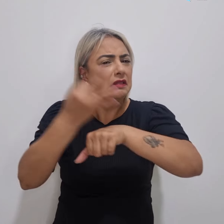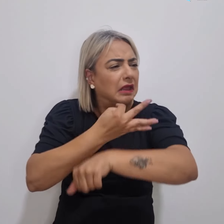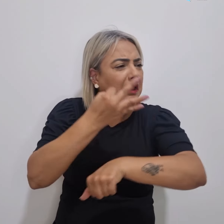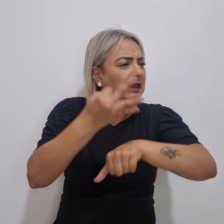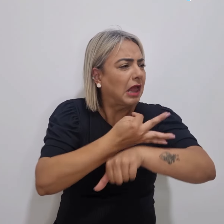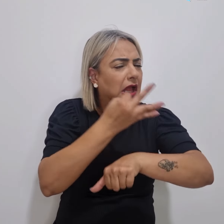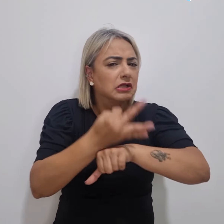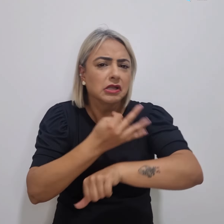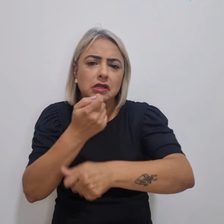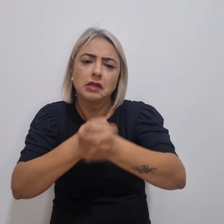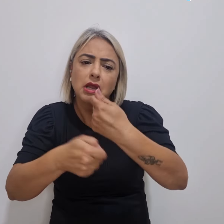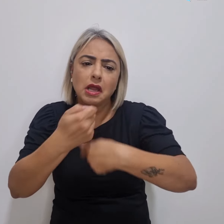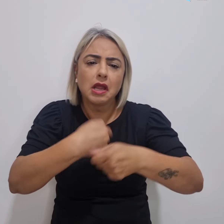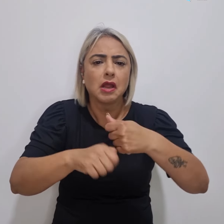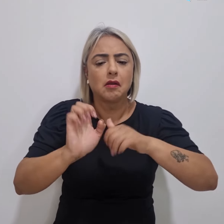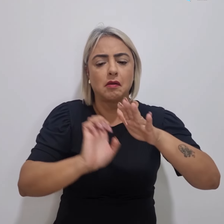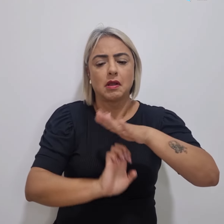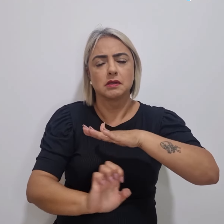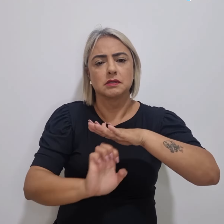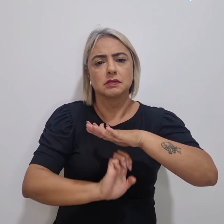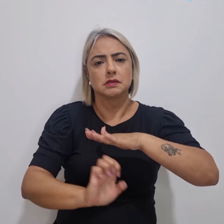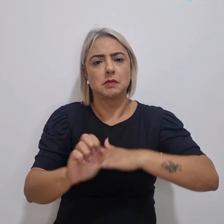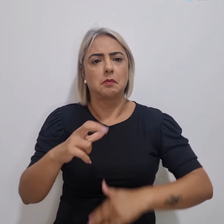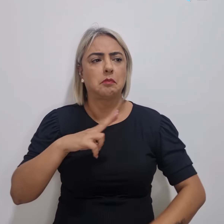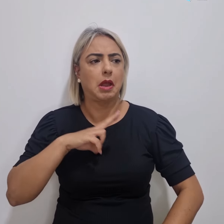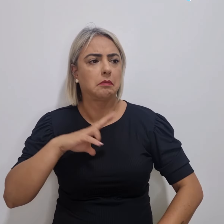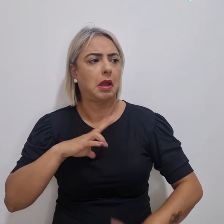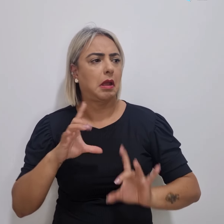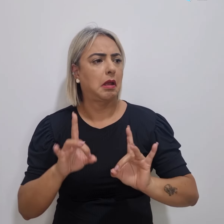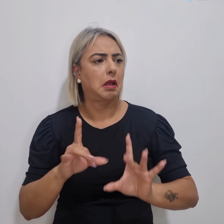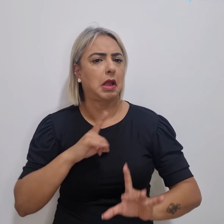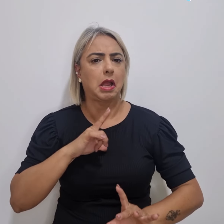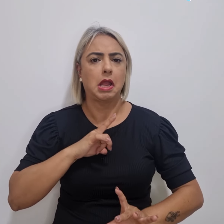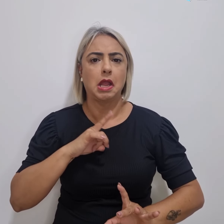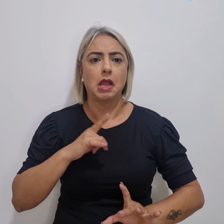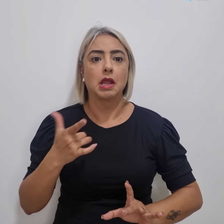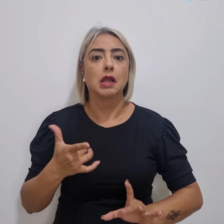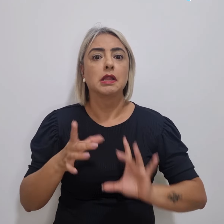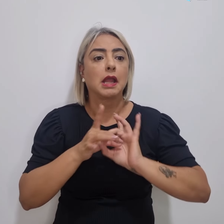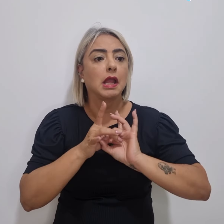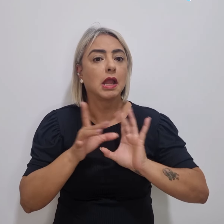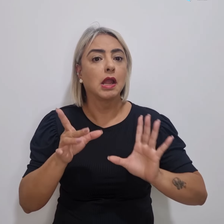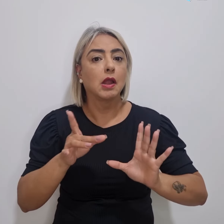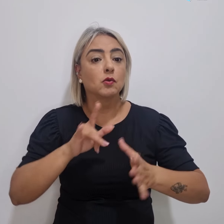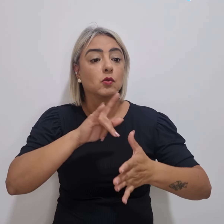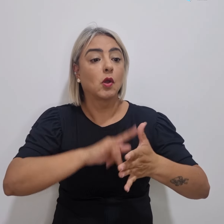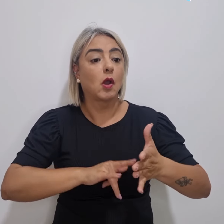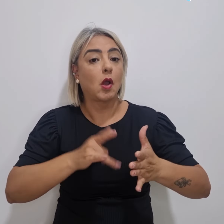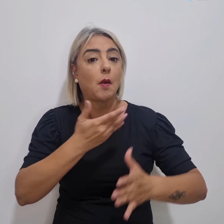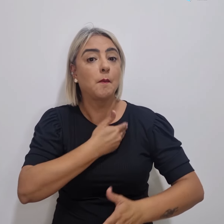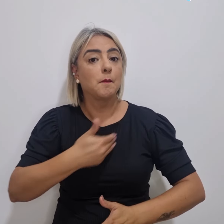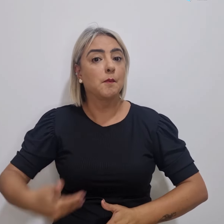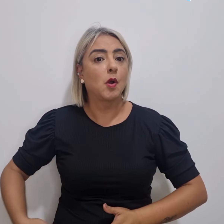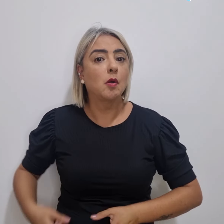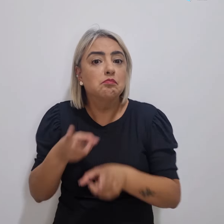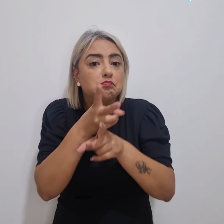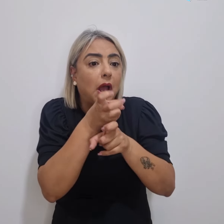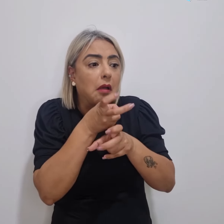negociação com as empresas privadas, que têm a concessão pública para explorar o transporte